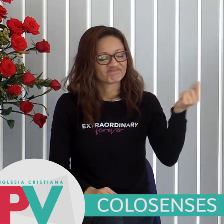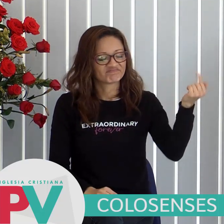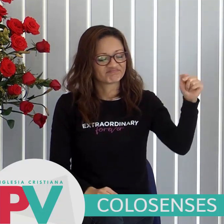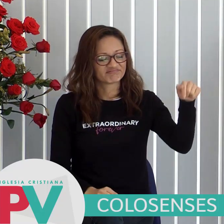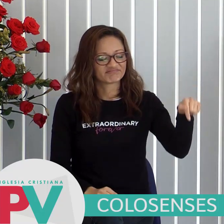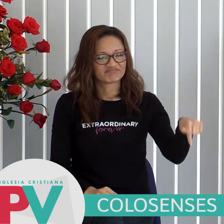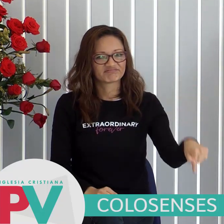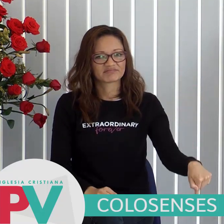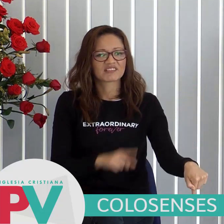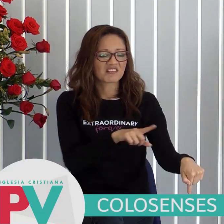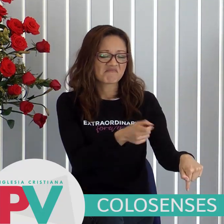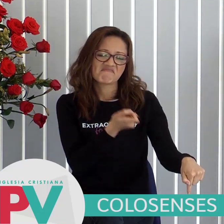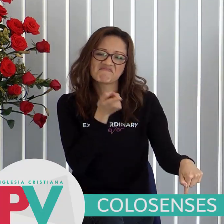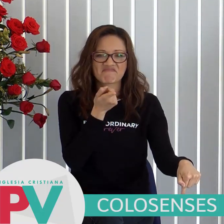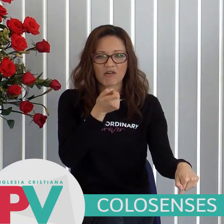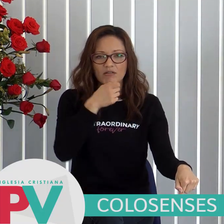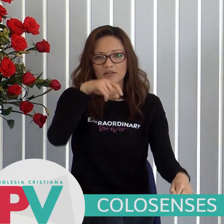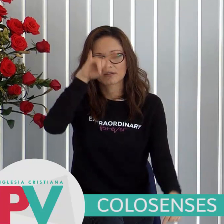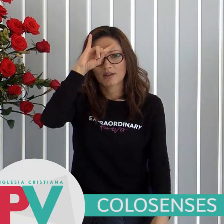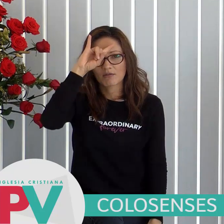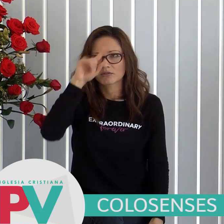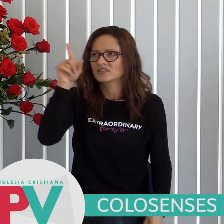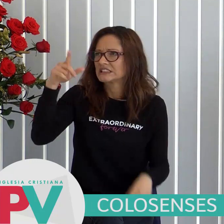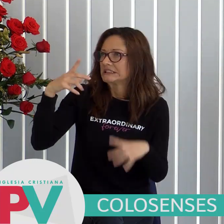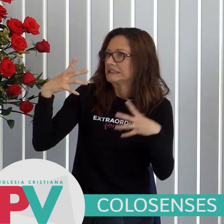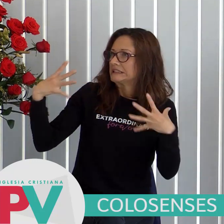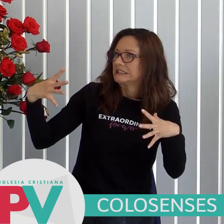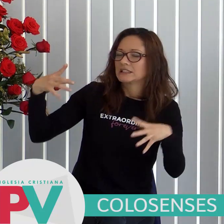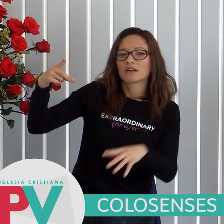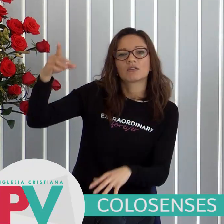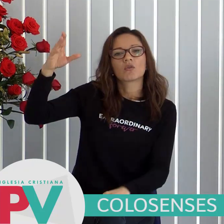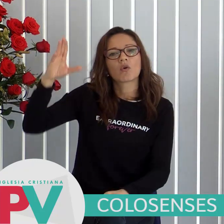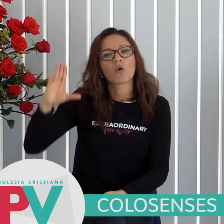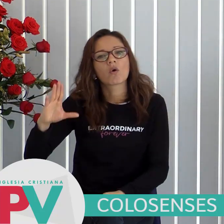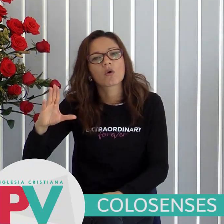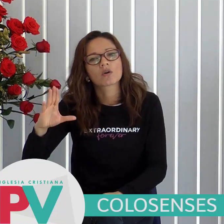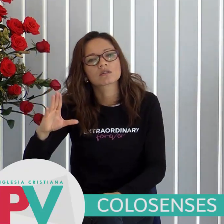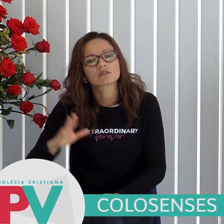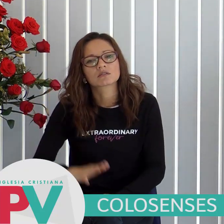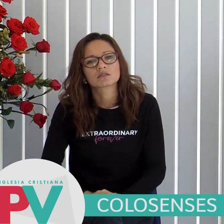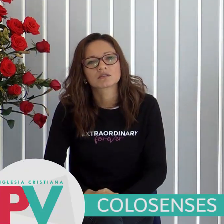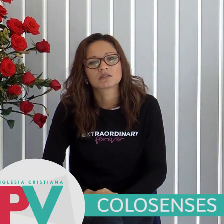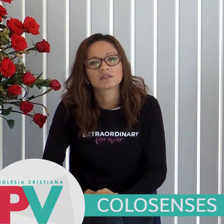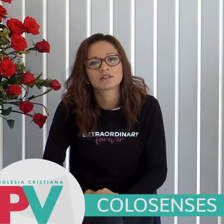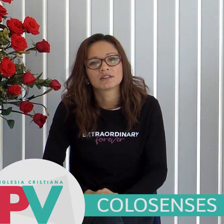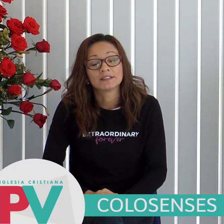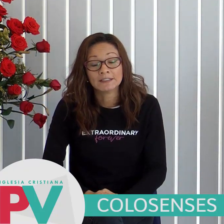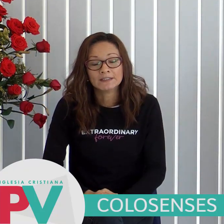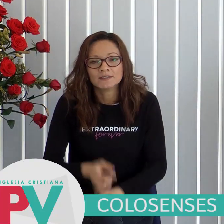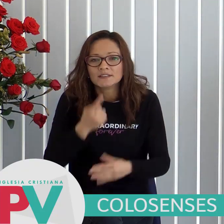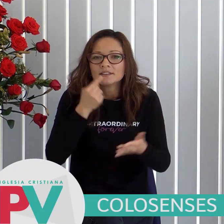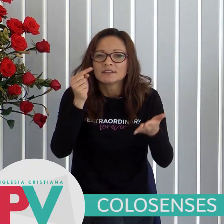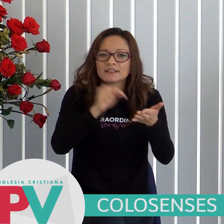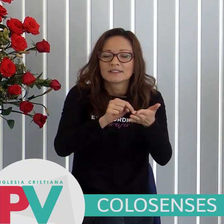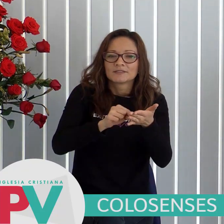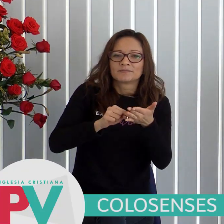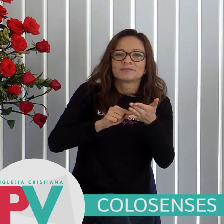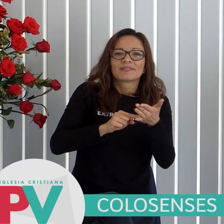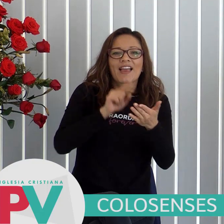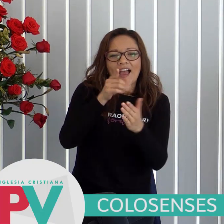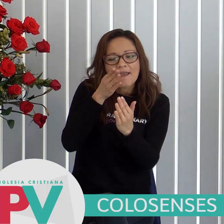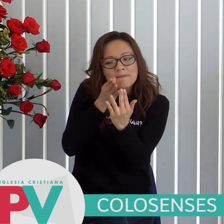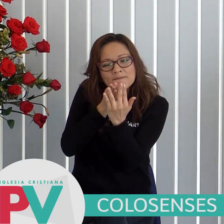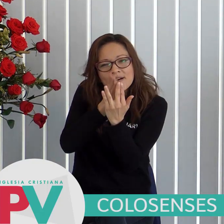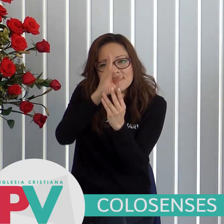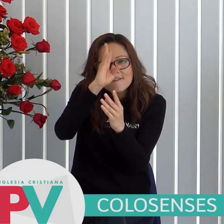Eso es poco diablo para tan grande Dios. Dice ahí que mediante la